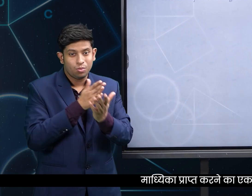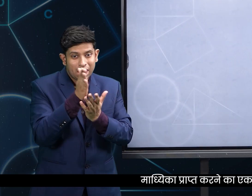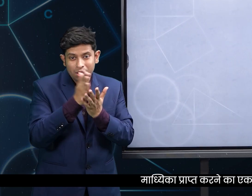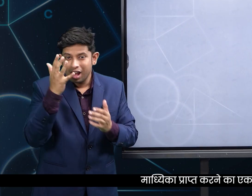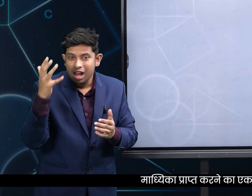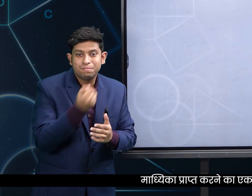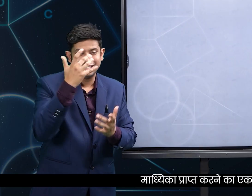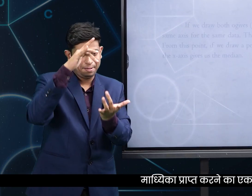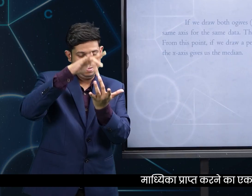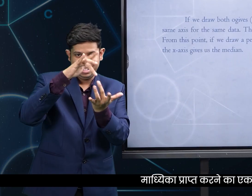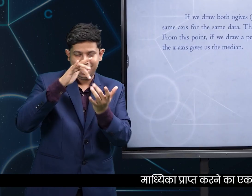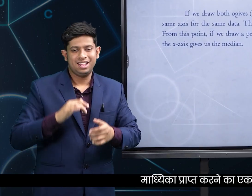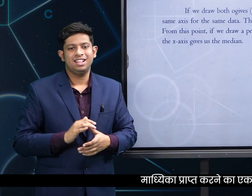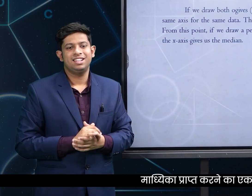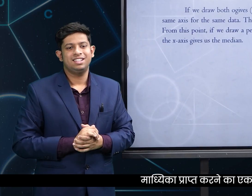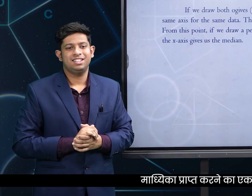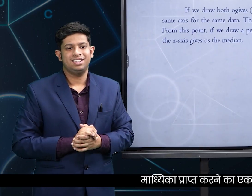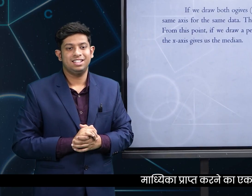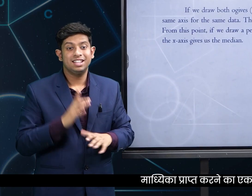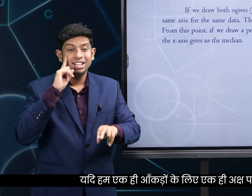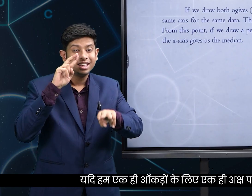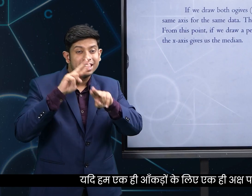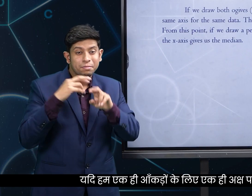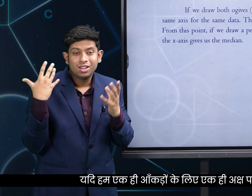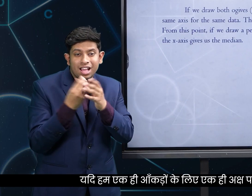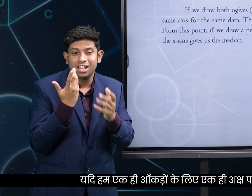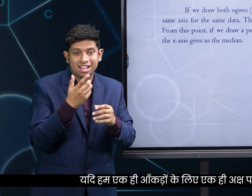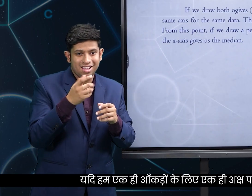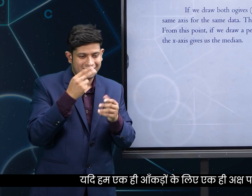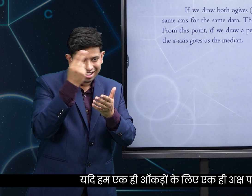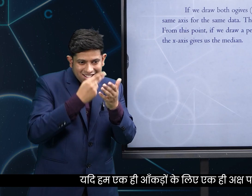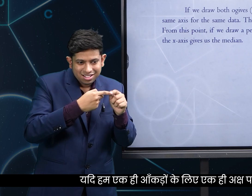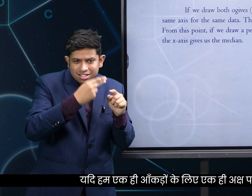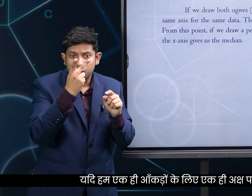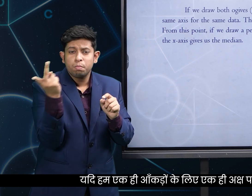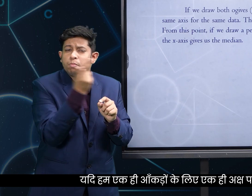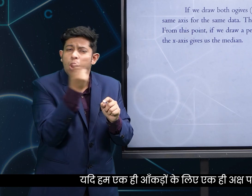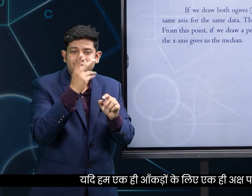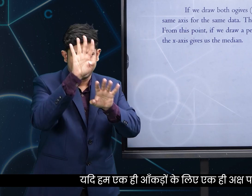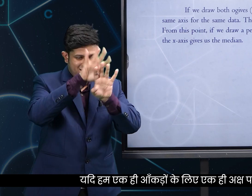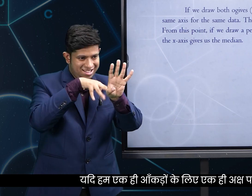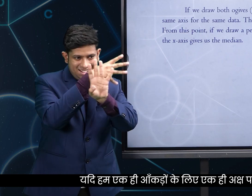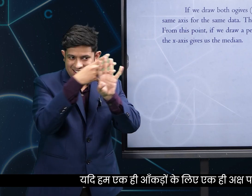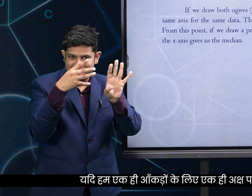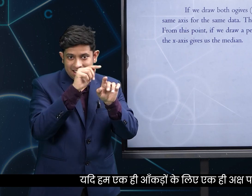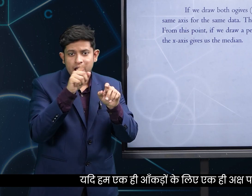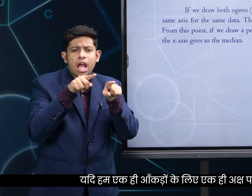माध्यिका प्राप्त करने का एक अन्य तरीका, यदि हम एक ही आंकड़ों के लिए एक ही अक्ष पर दोनों